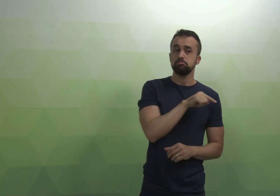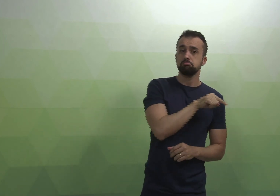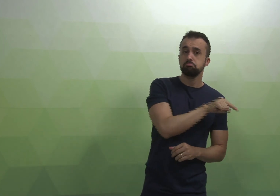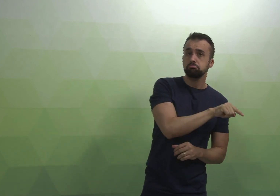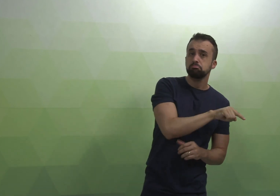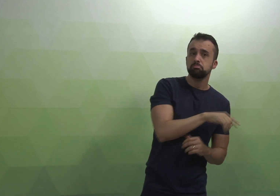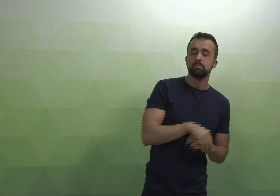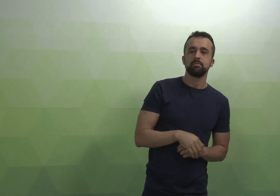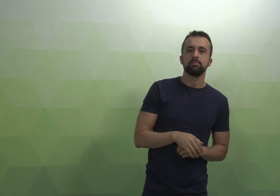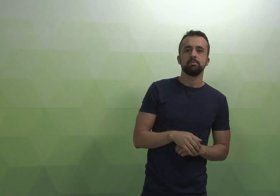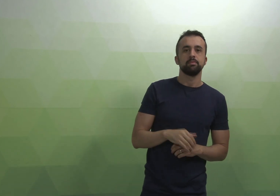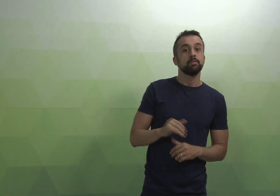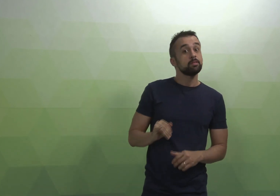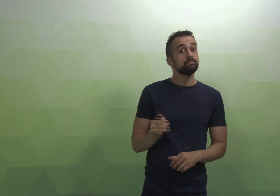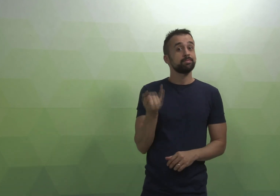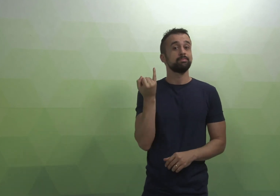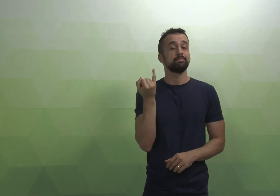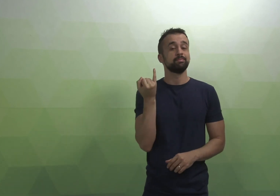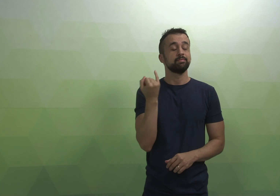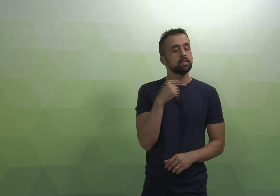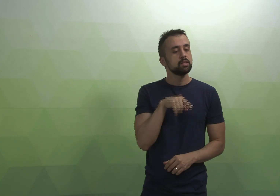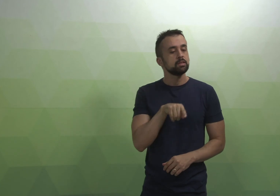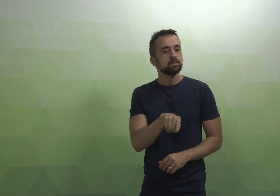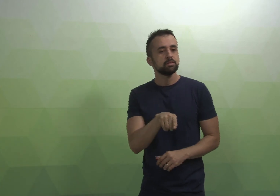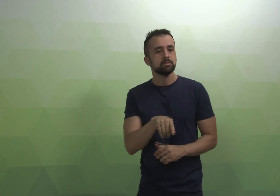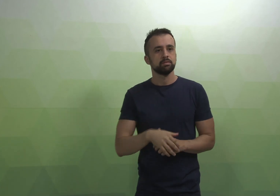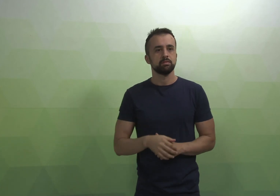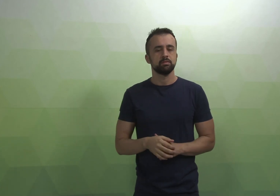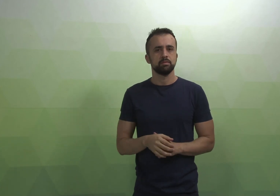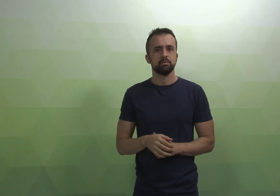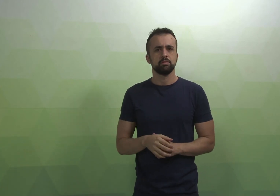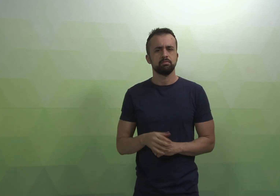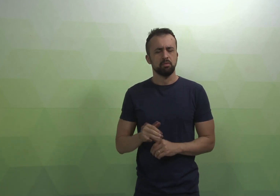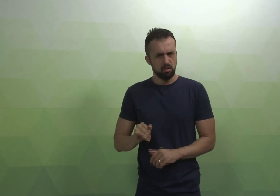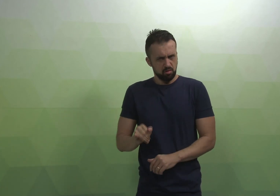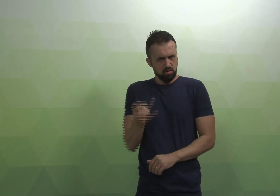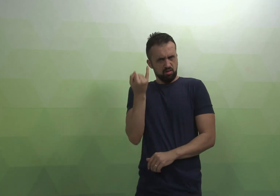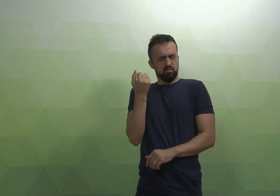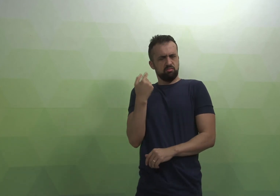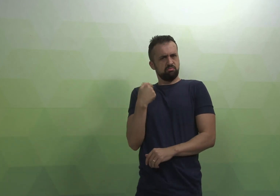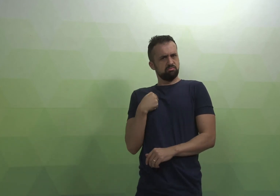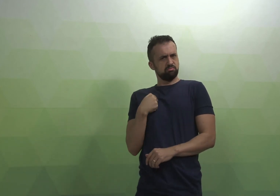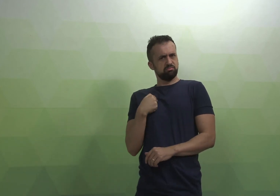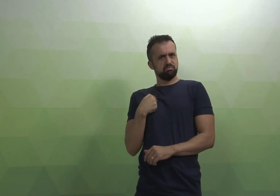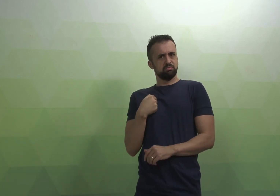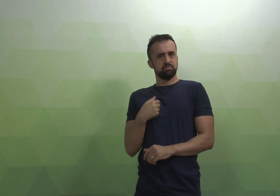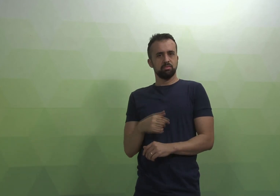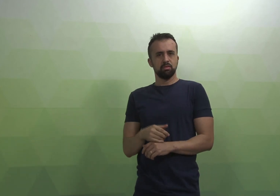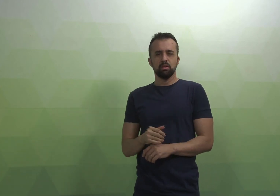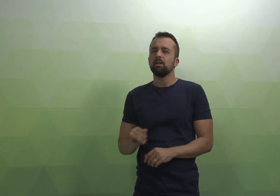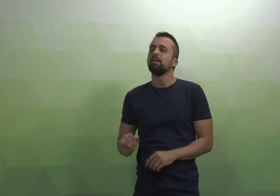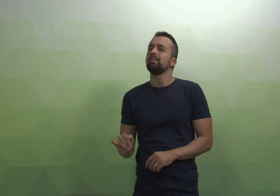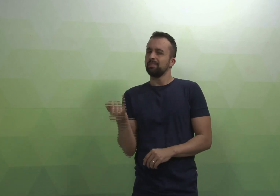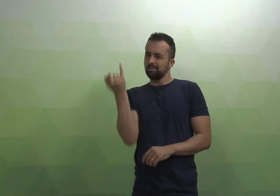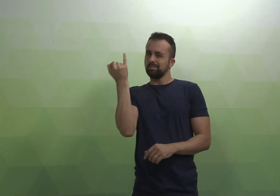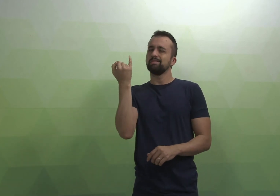no primeiro seria sim e no segundo assim ou